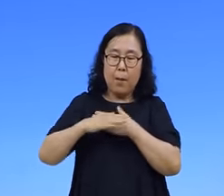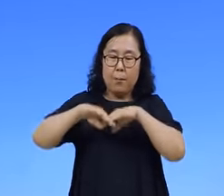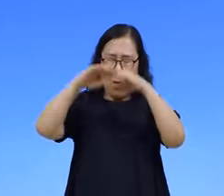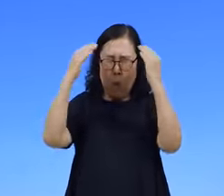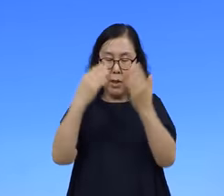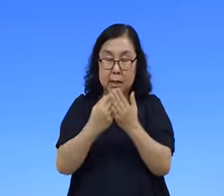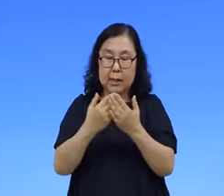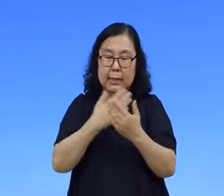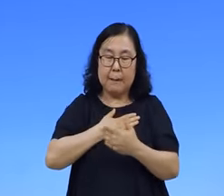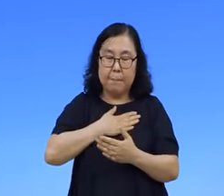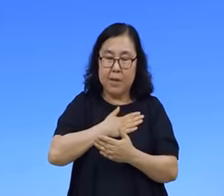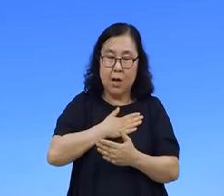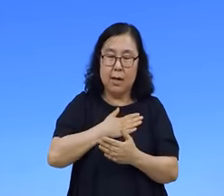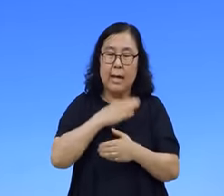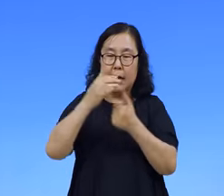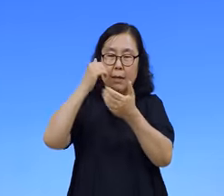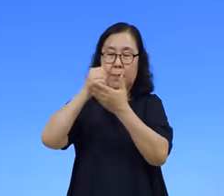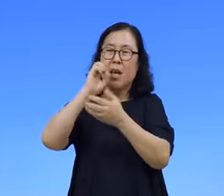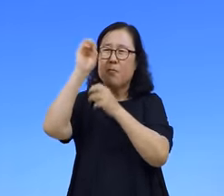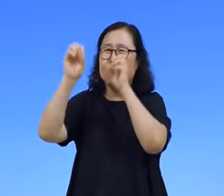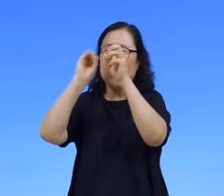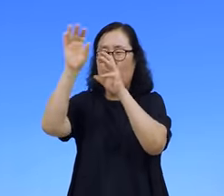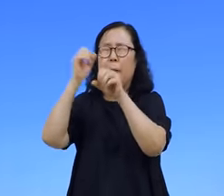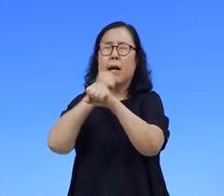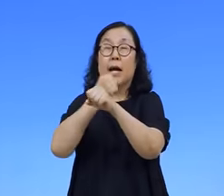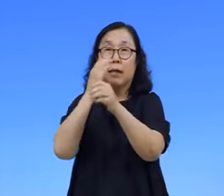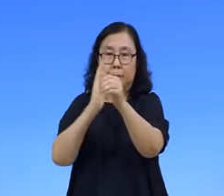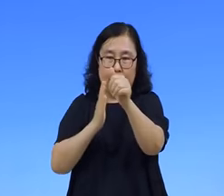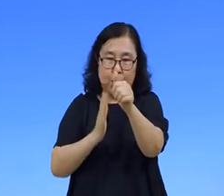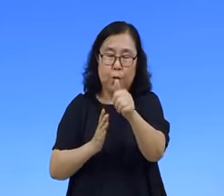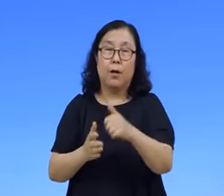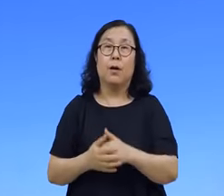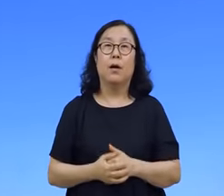내가 죽을 것 같습니다 저 사람 때문에.